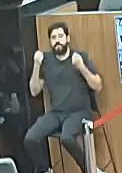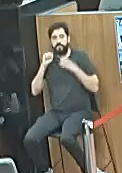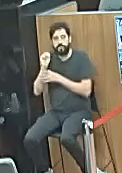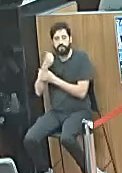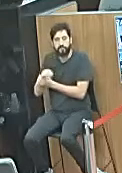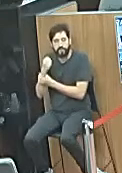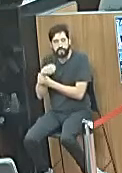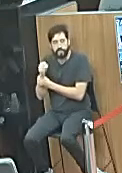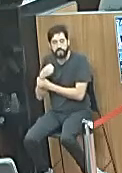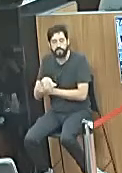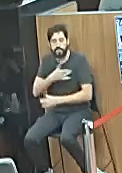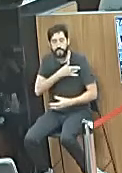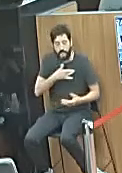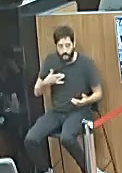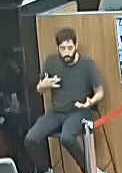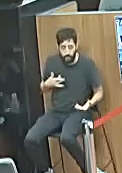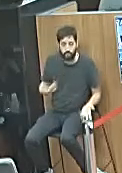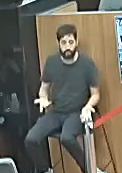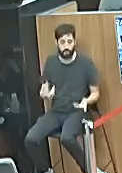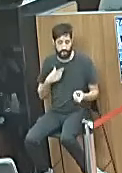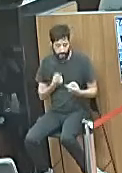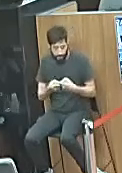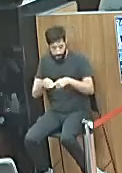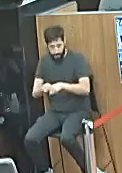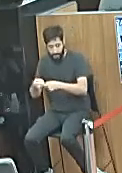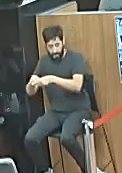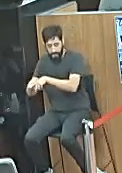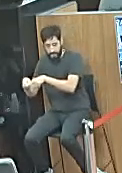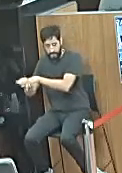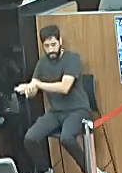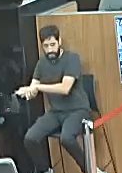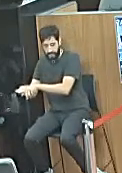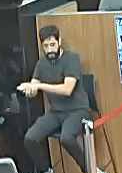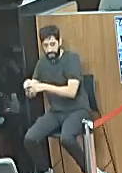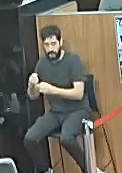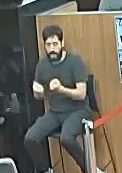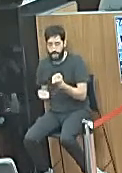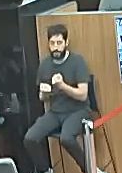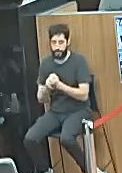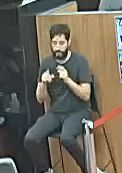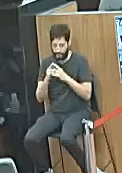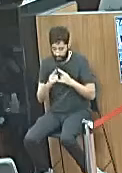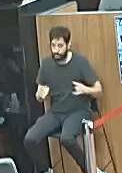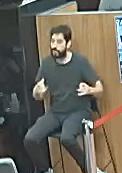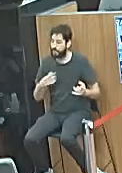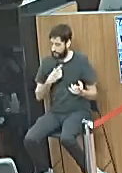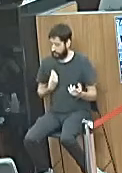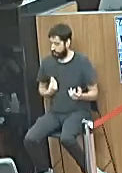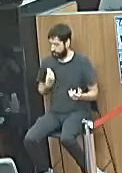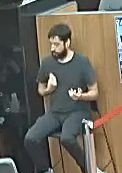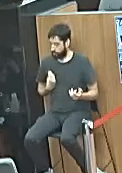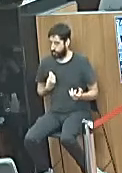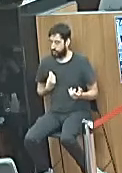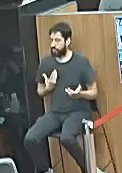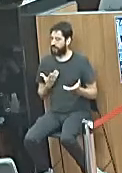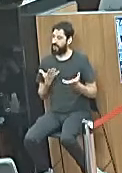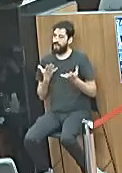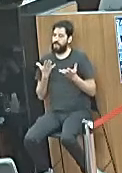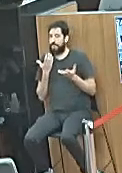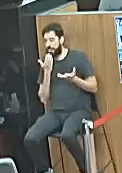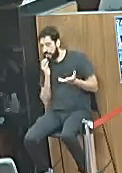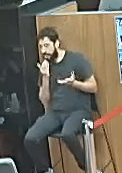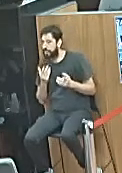núcleo de saúde que são parcerias que a rede de apoio ao circo tem funcionam precariamente com